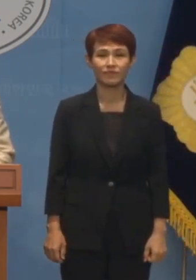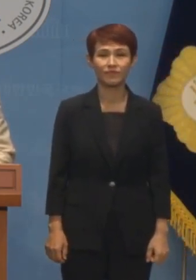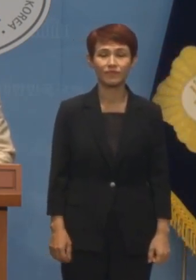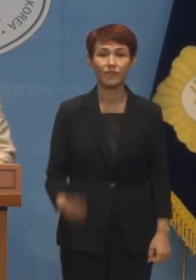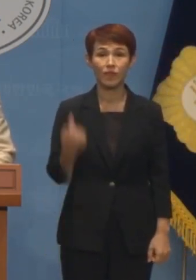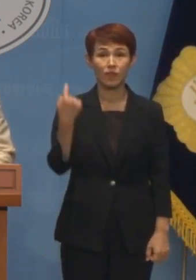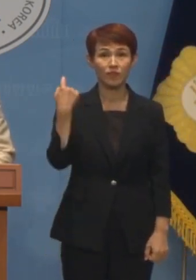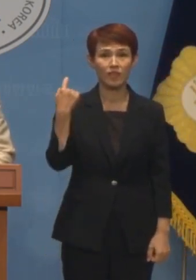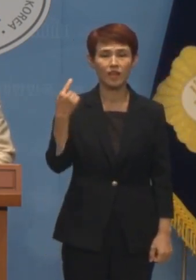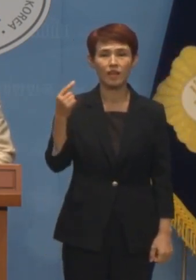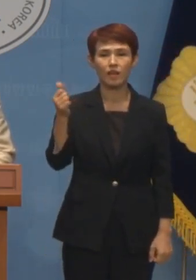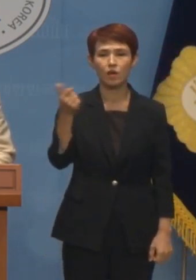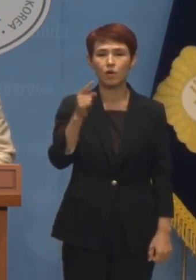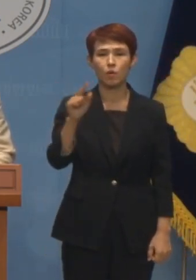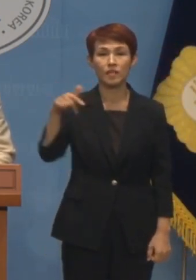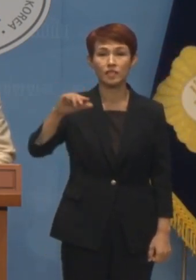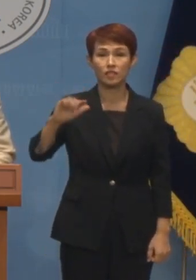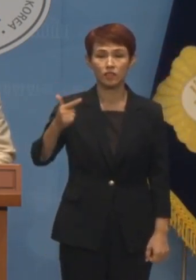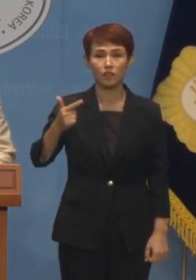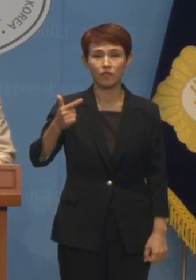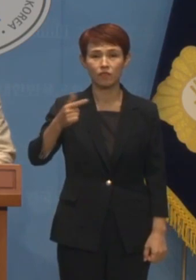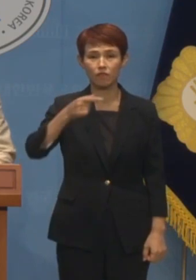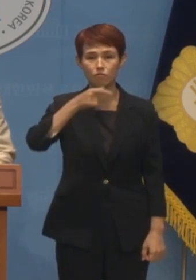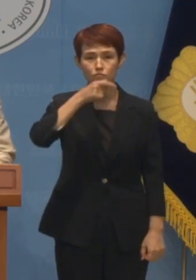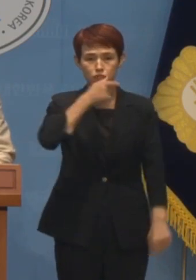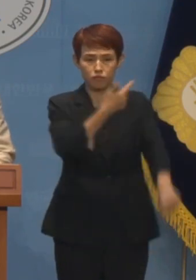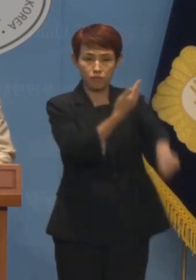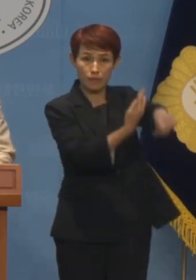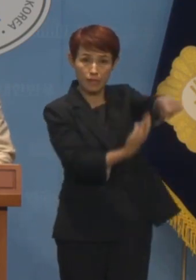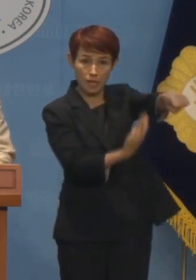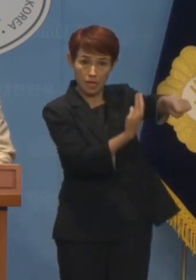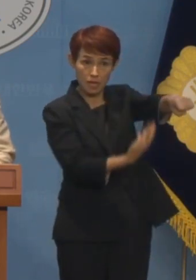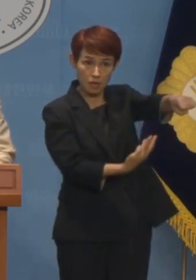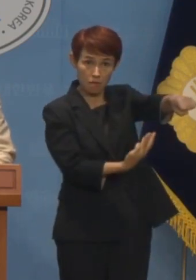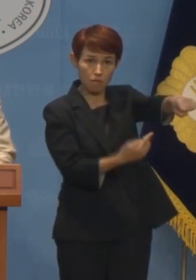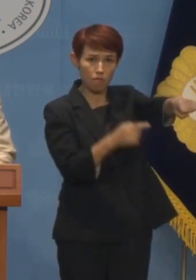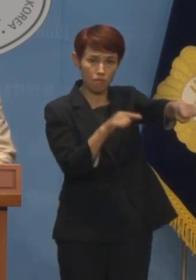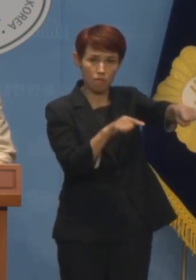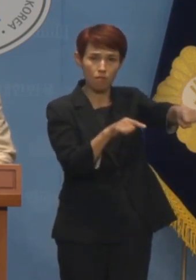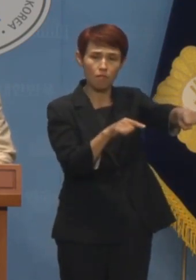화천댐에 다목적화 댐으로 변경하는 것에 대해서